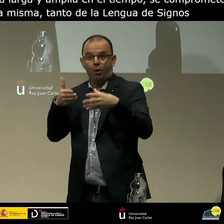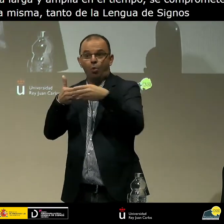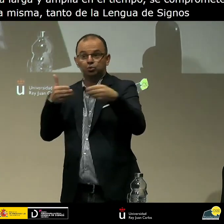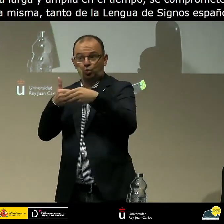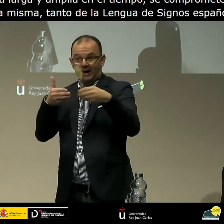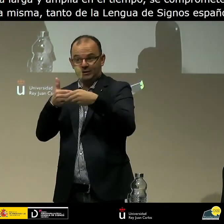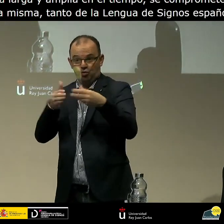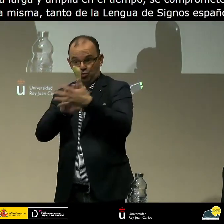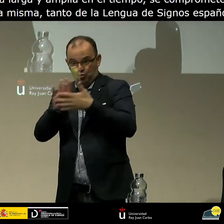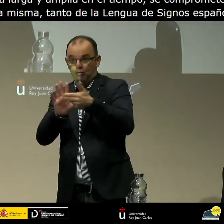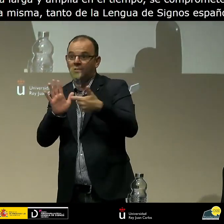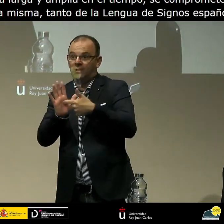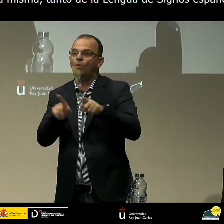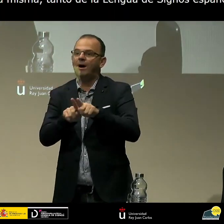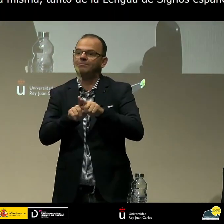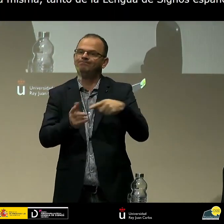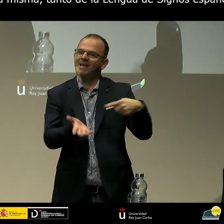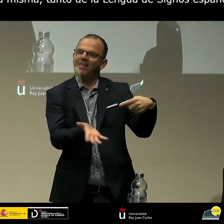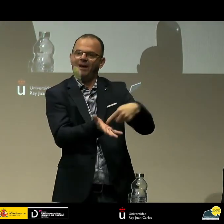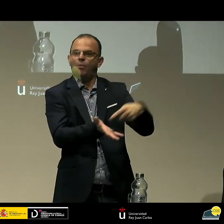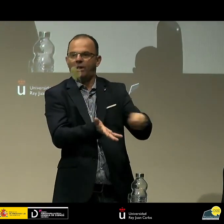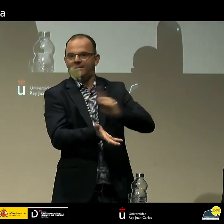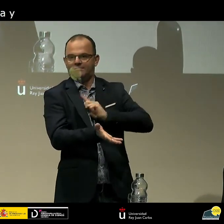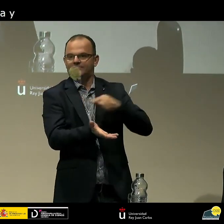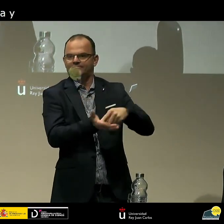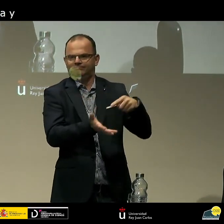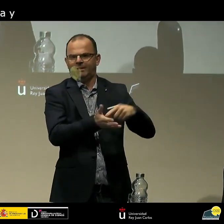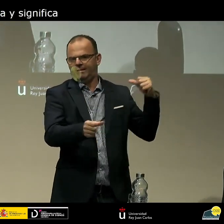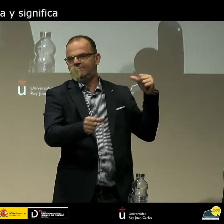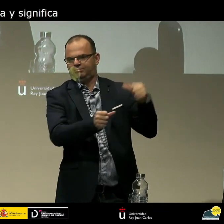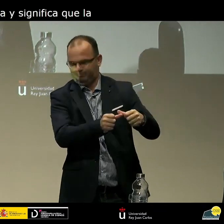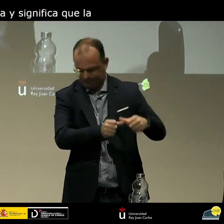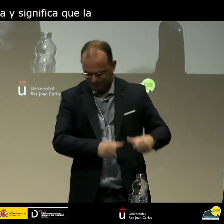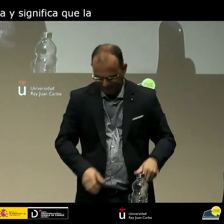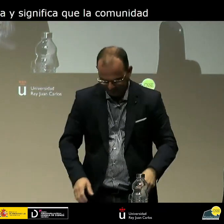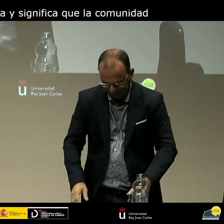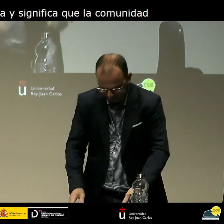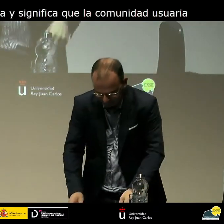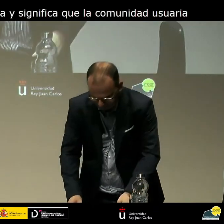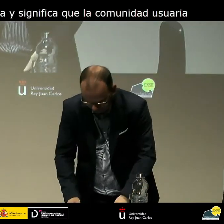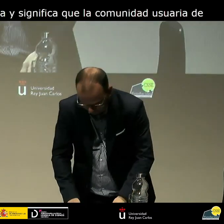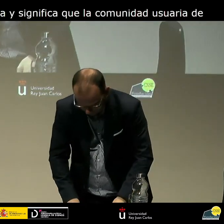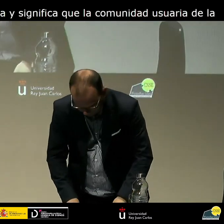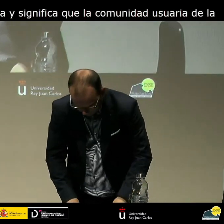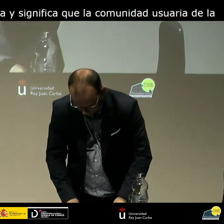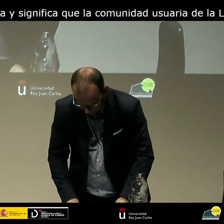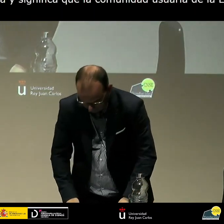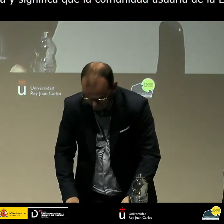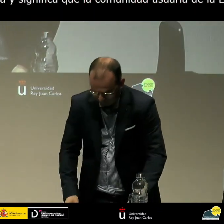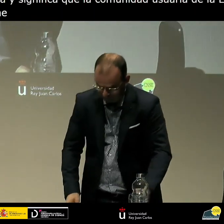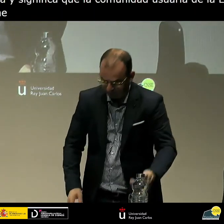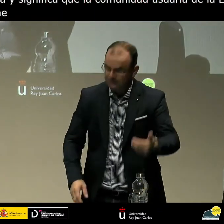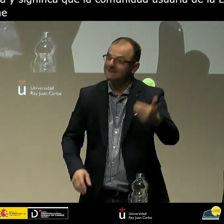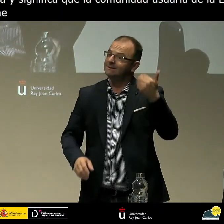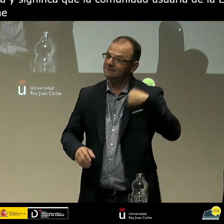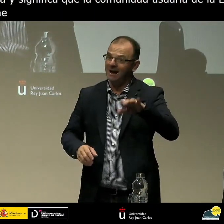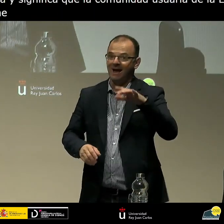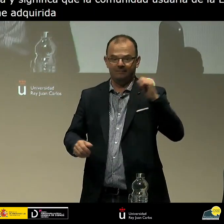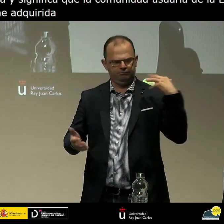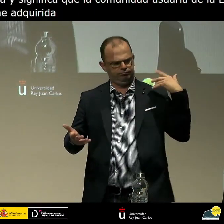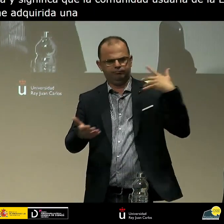Esto implica y significa que la comunidad usuaria de la lengua de signos tiene adquirida una